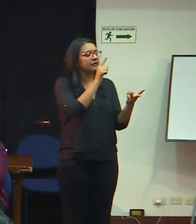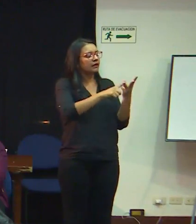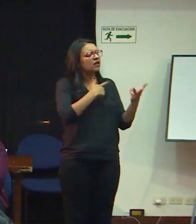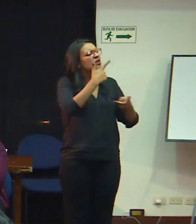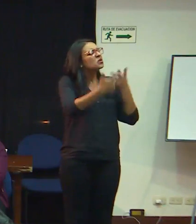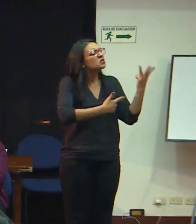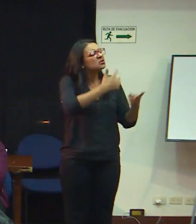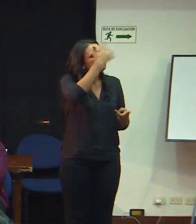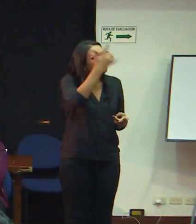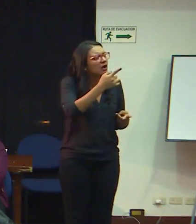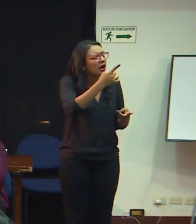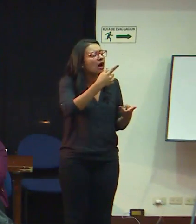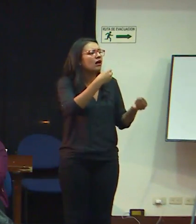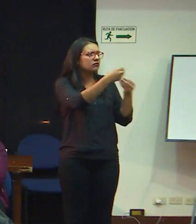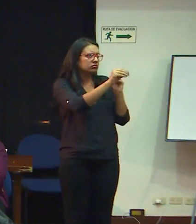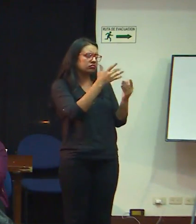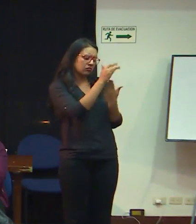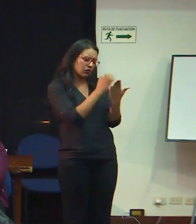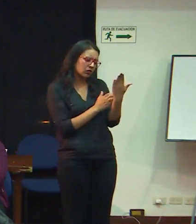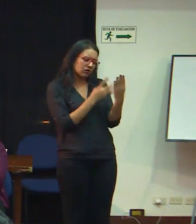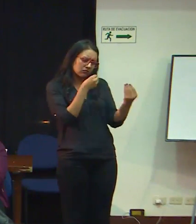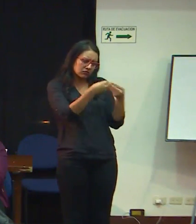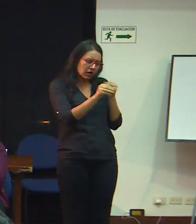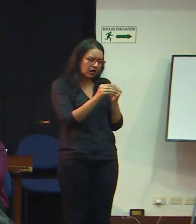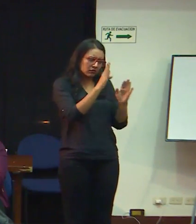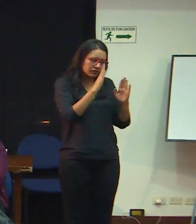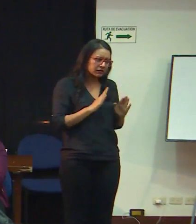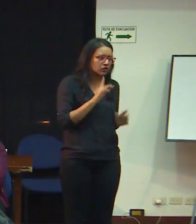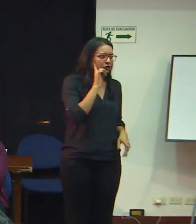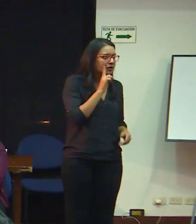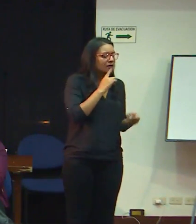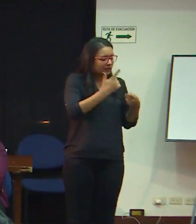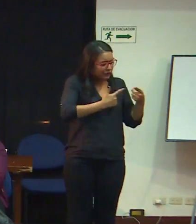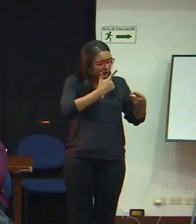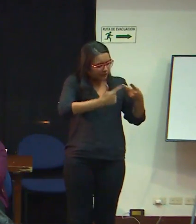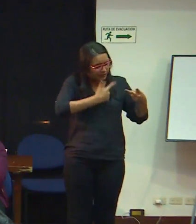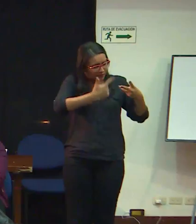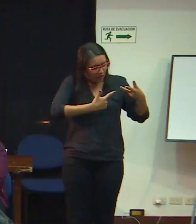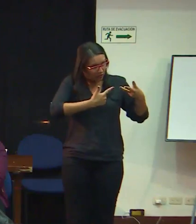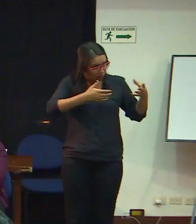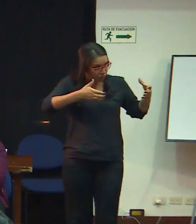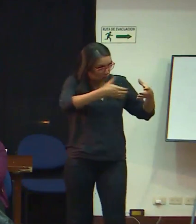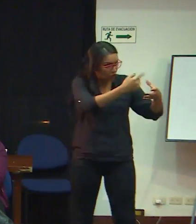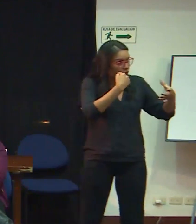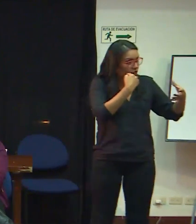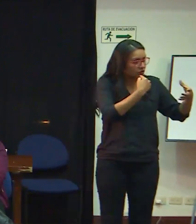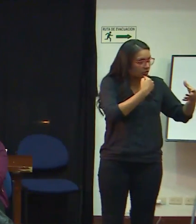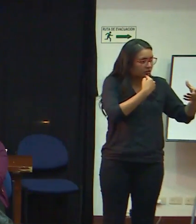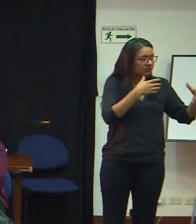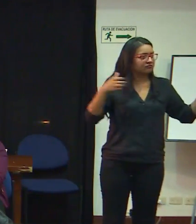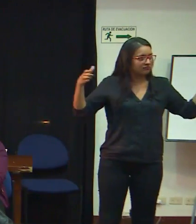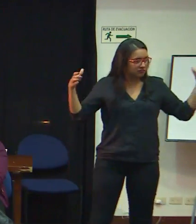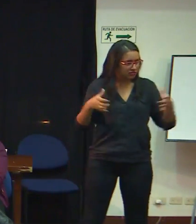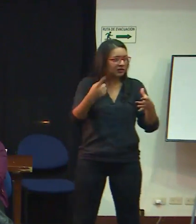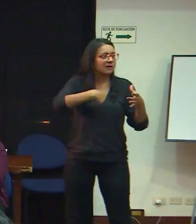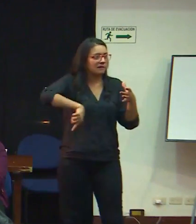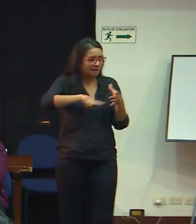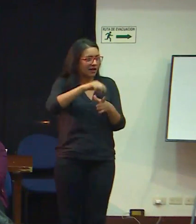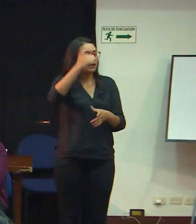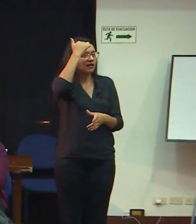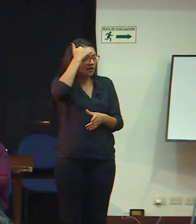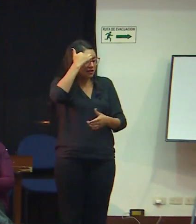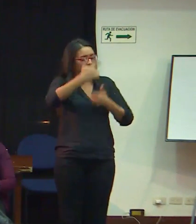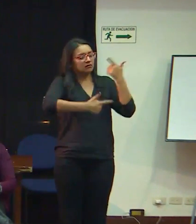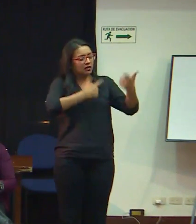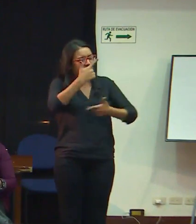que los profesores flexibilicen su currículo, que han sido luchas no solamente de la comunidad sorda, sino del colectivo de maestras que han estado allí